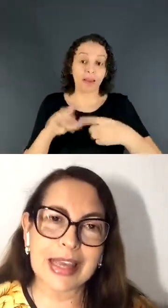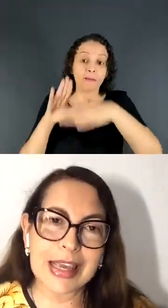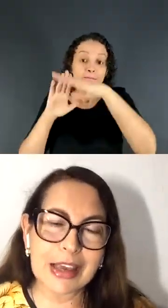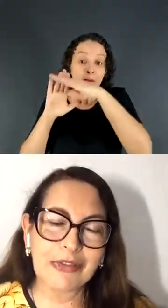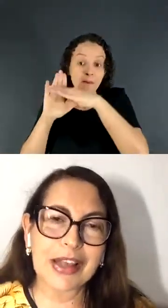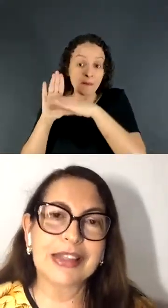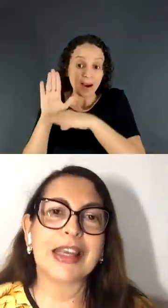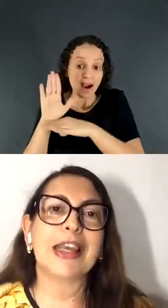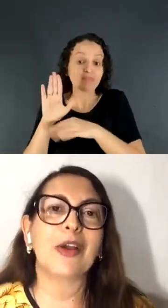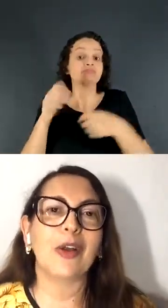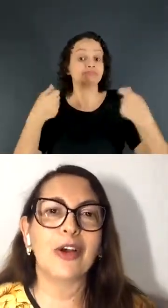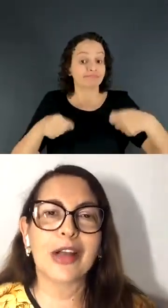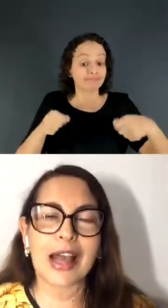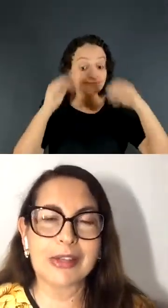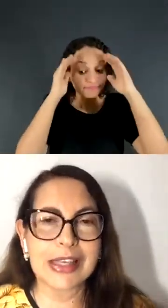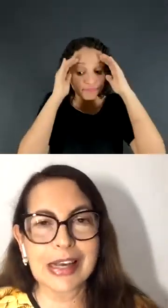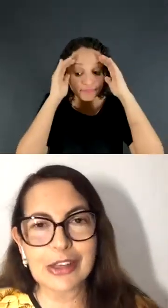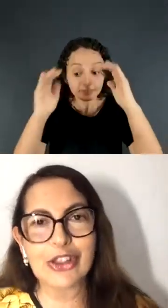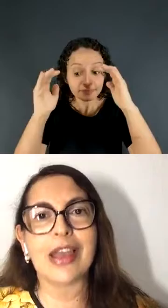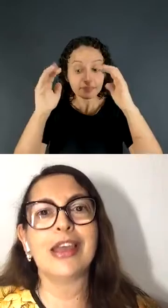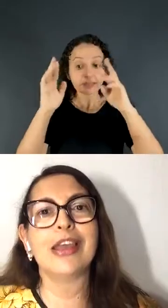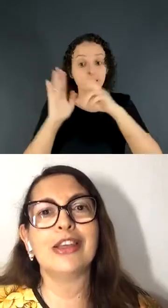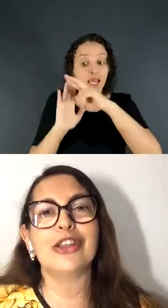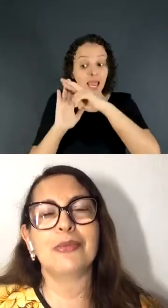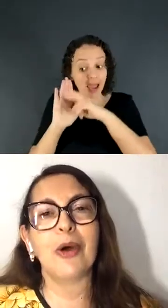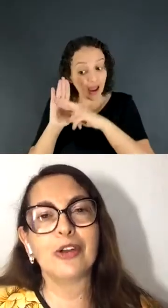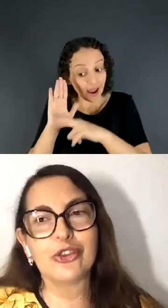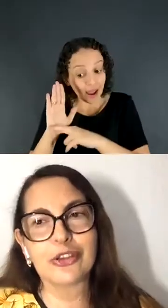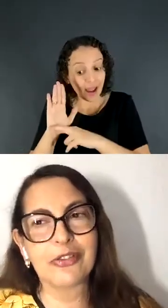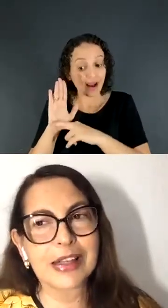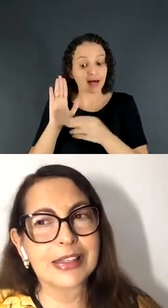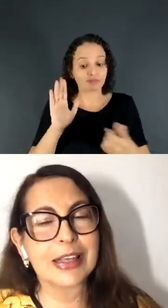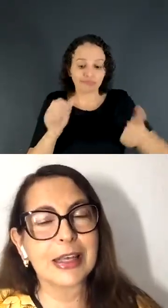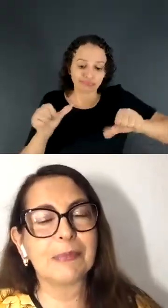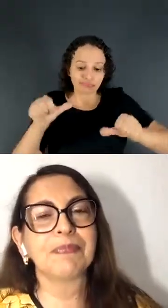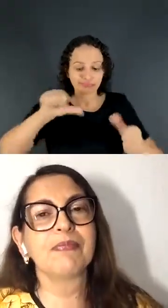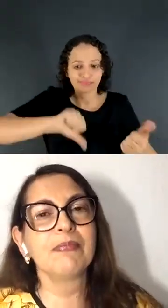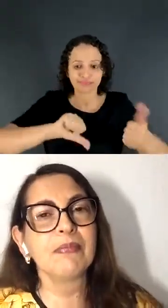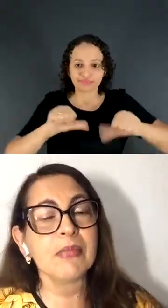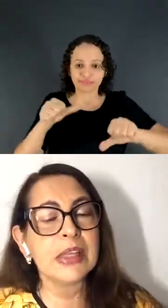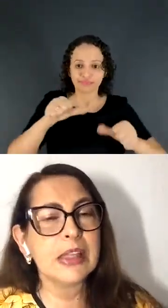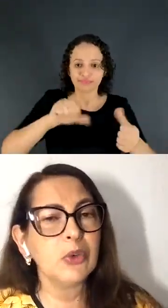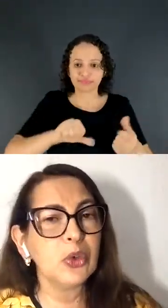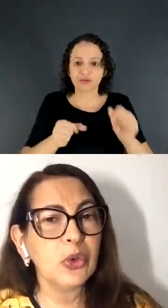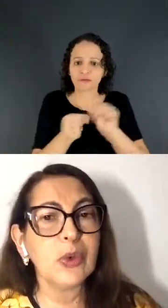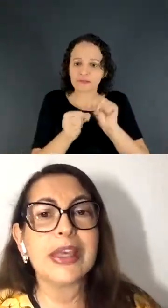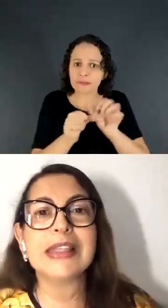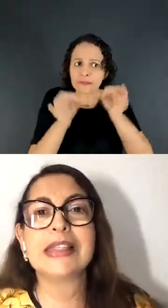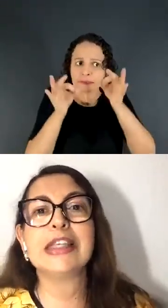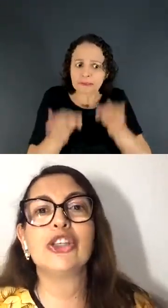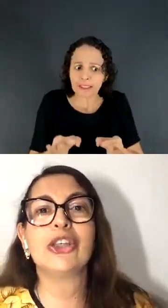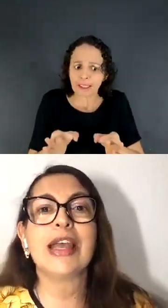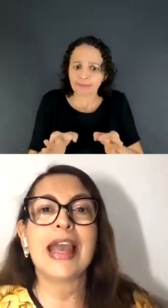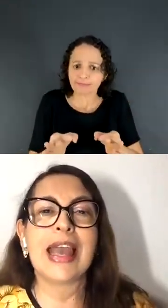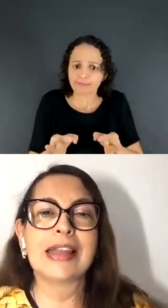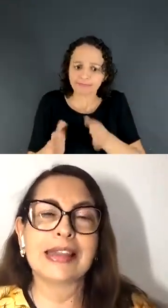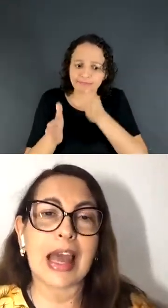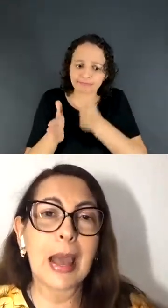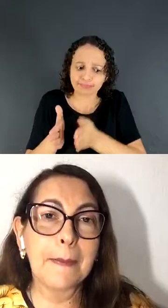pessoa tem que fazer, colocar os ingredientes, modo de fazer. Então, tudo que